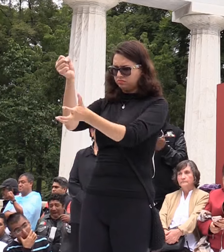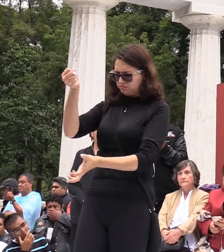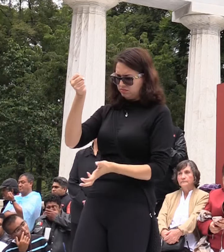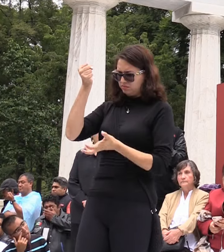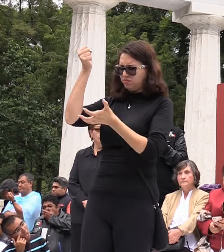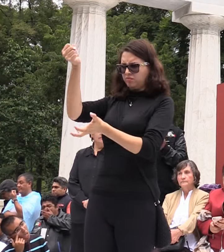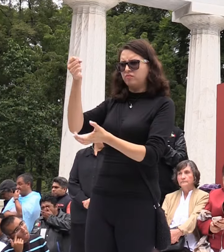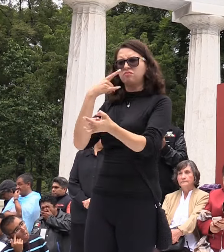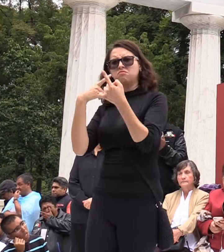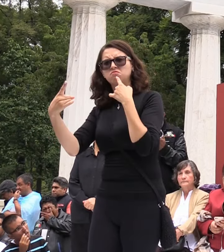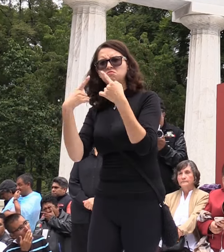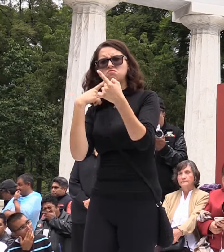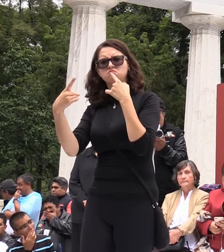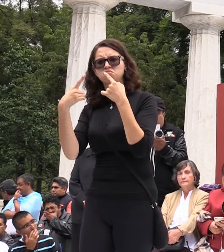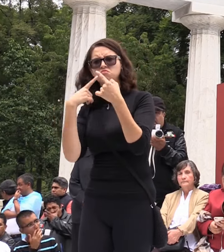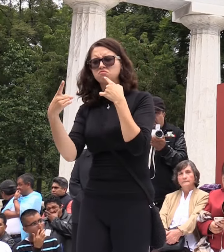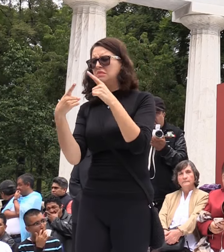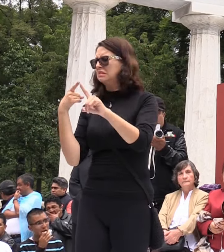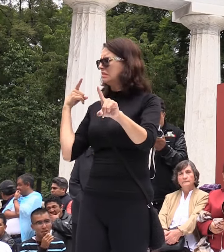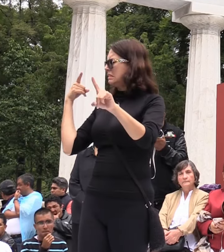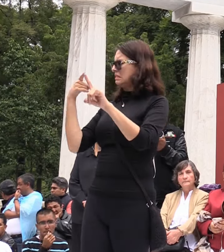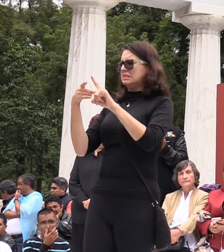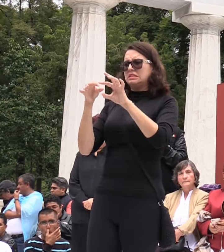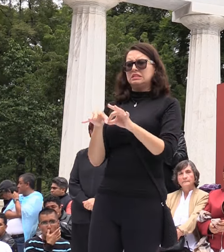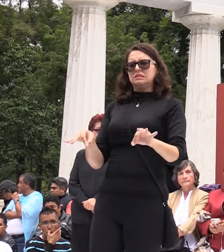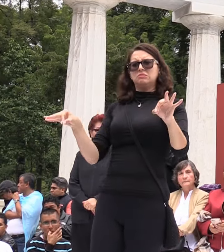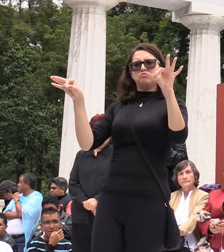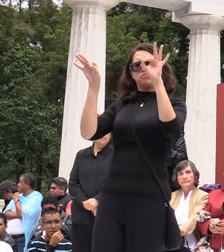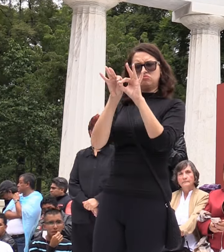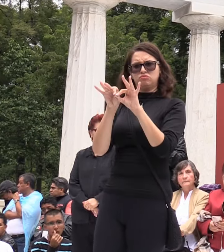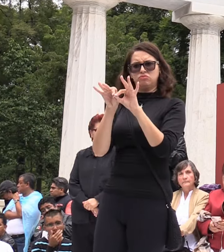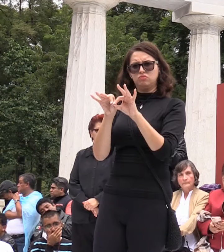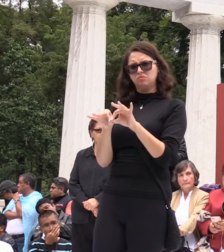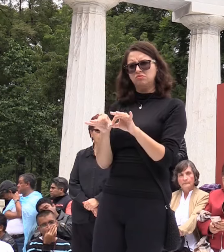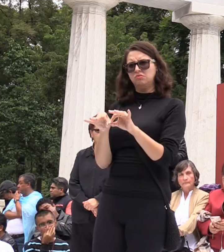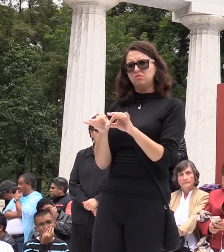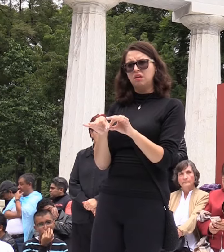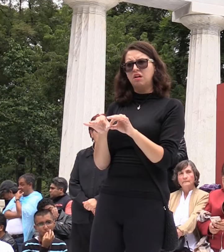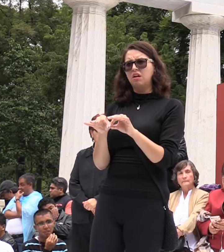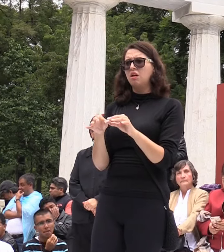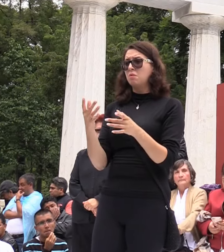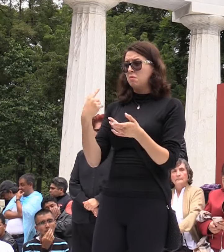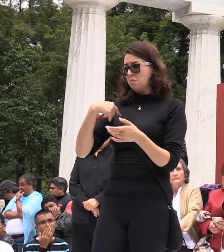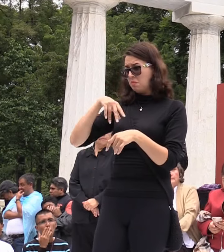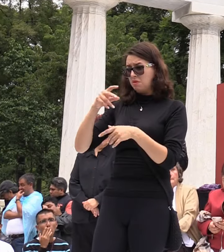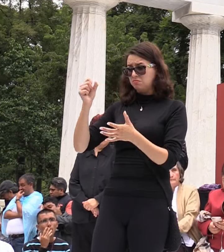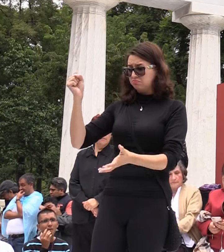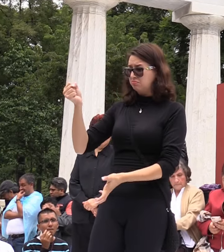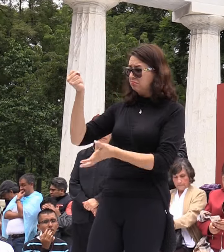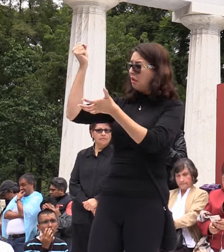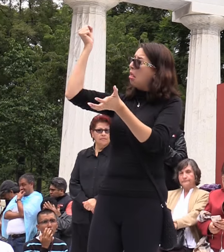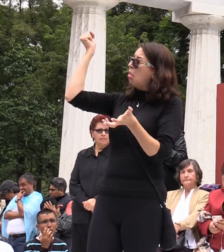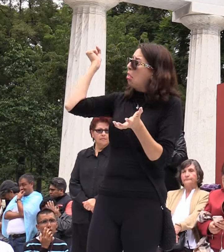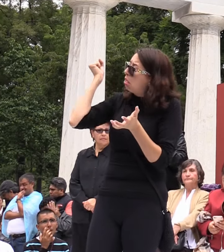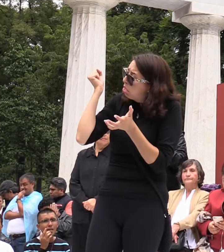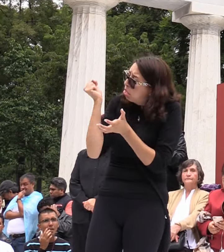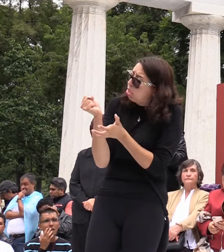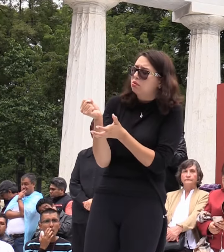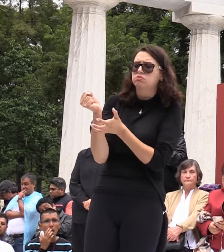presupuesto es tarea primordial. No permitiremos que se castigue el presupuesto de la